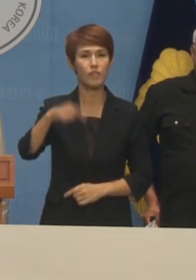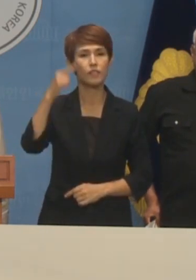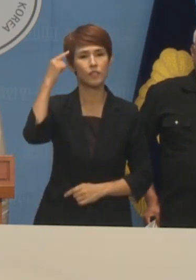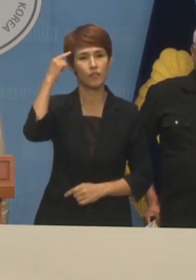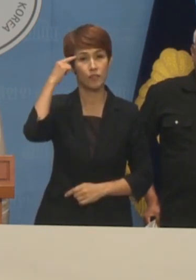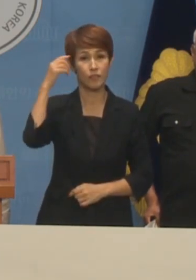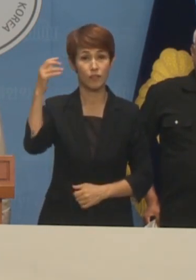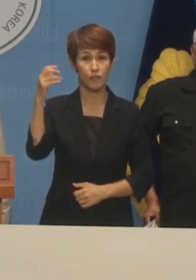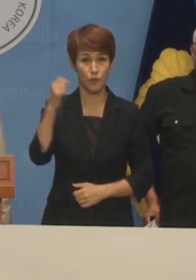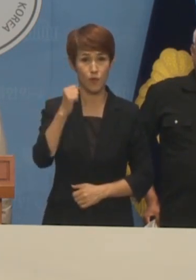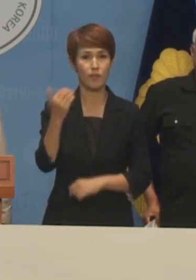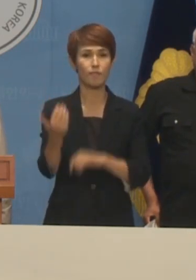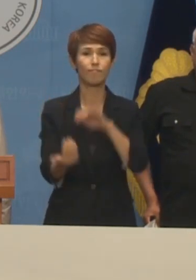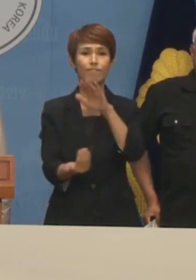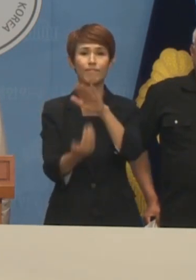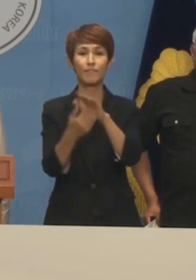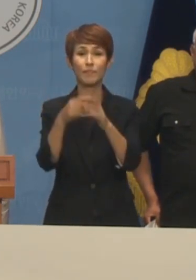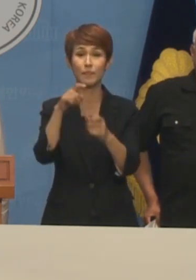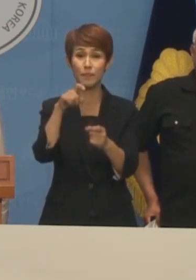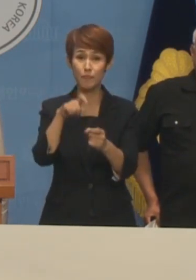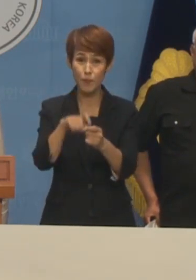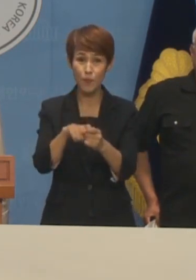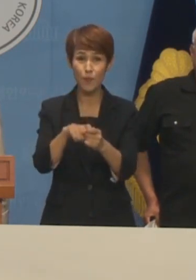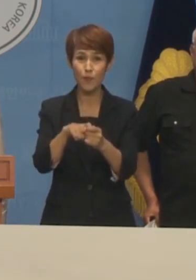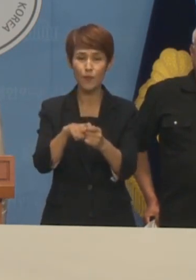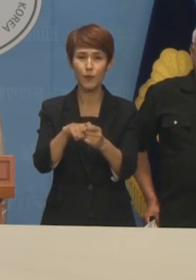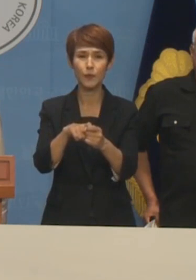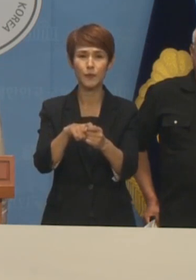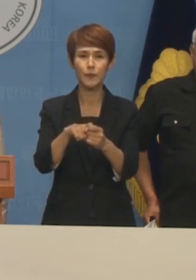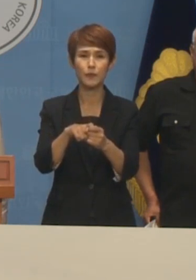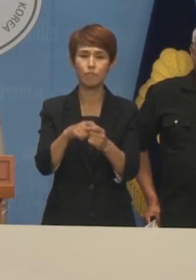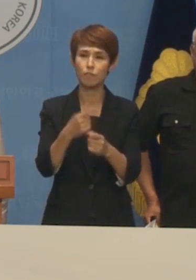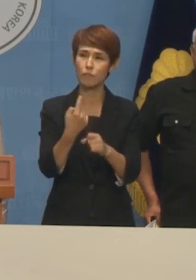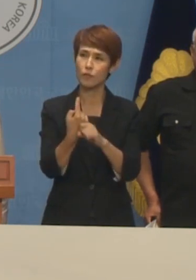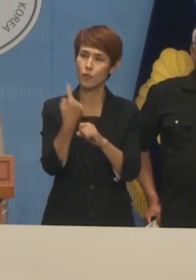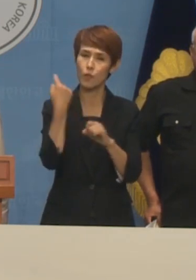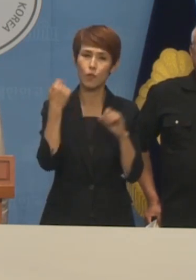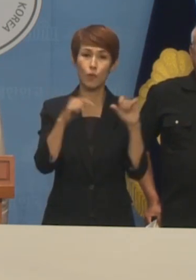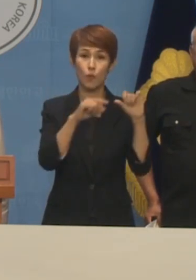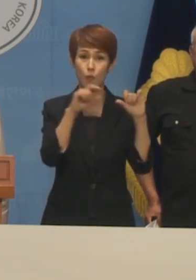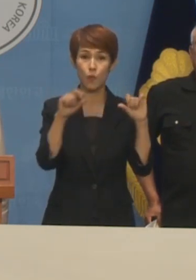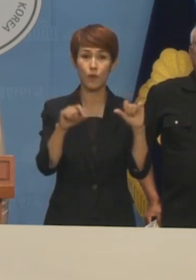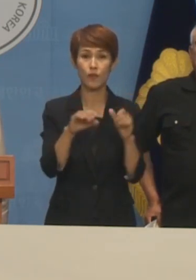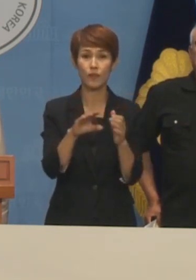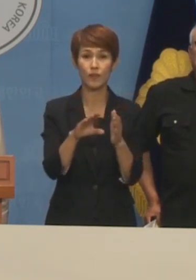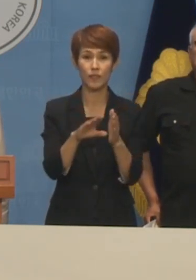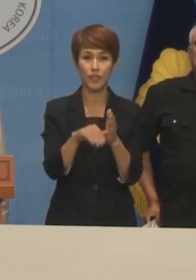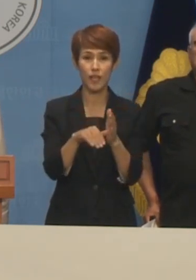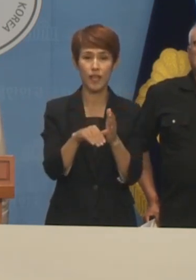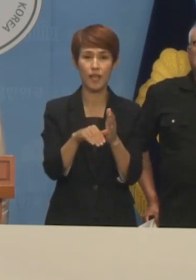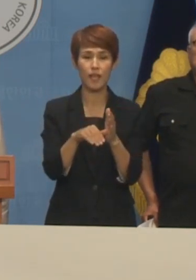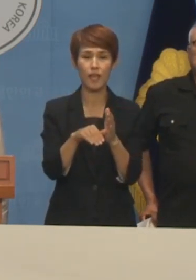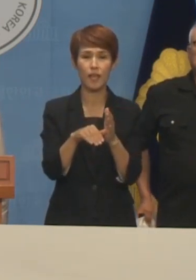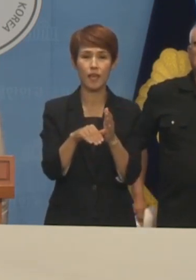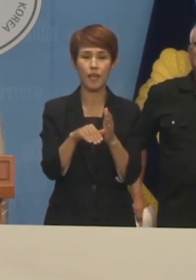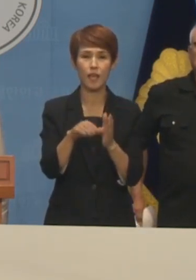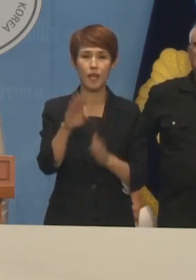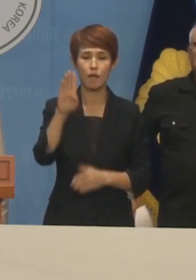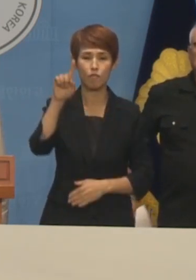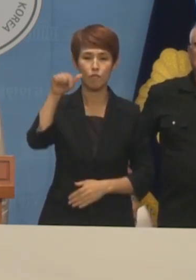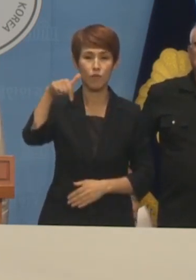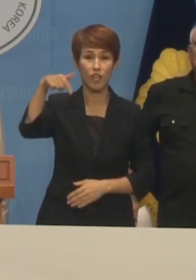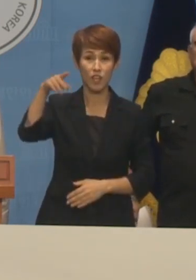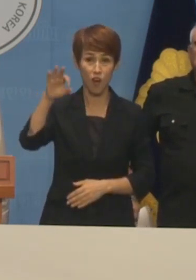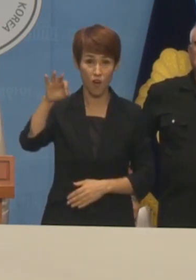정신으로 이루어내고자 해서 지난해 5월에는 북경에서 북측 인사를 만났습니다.